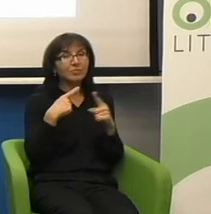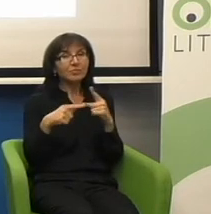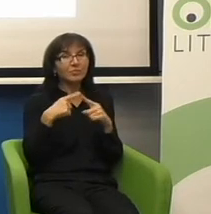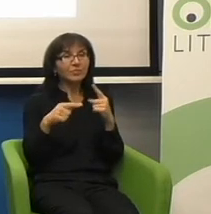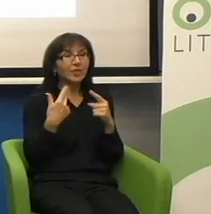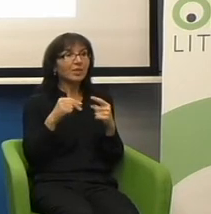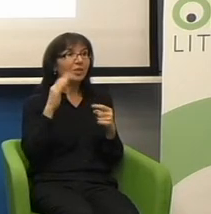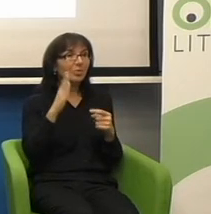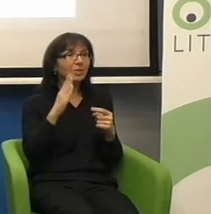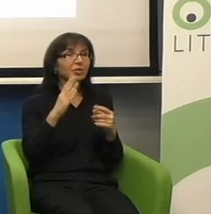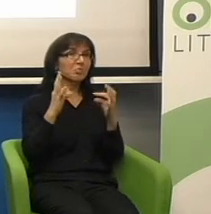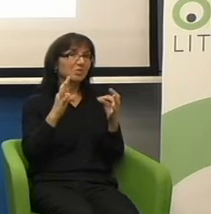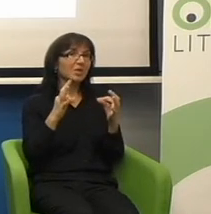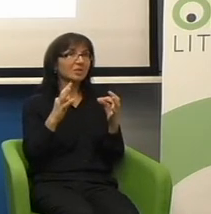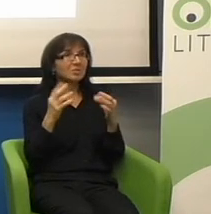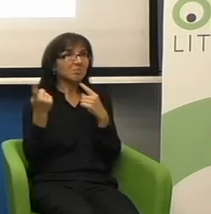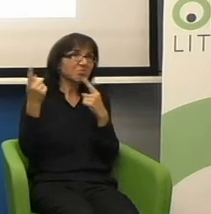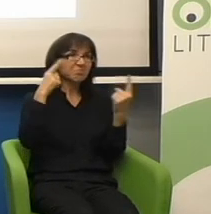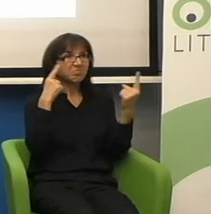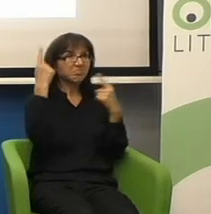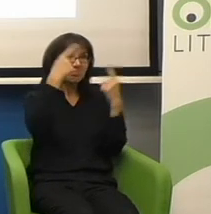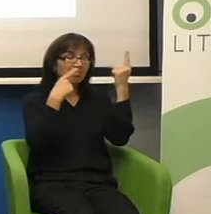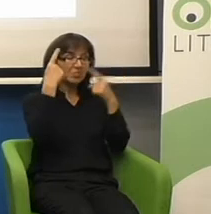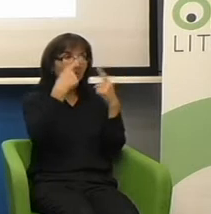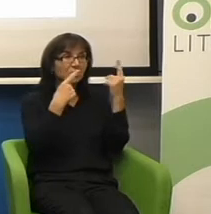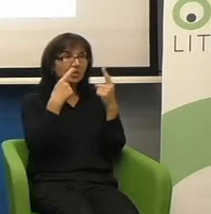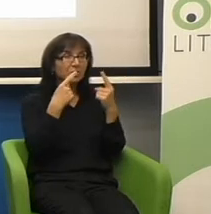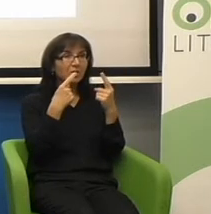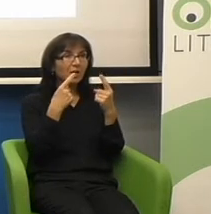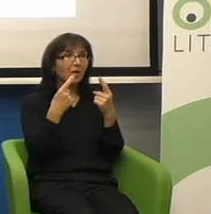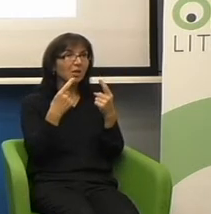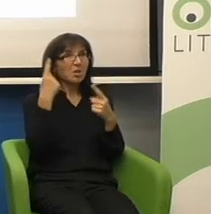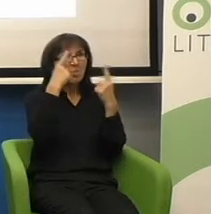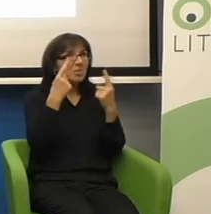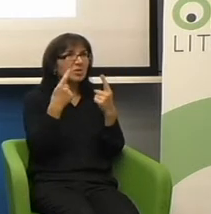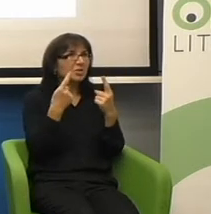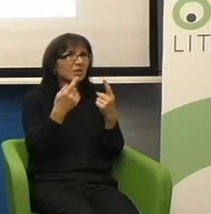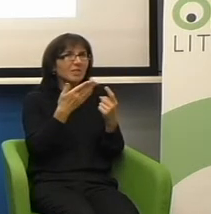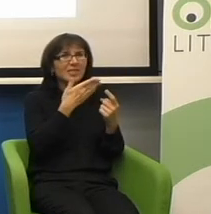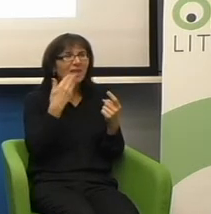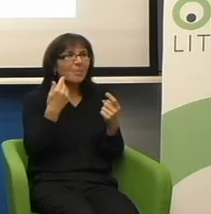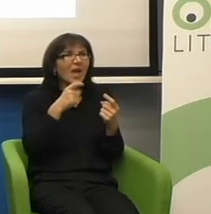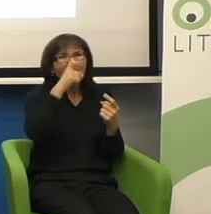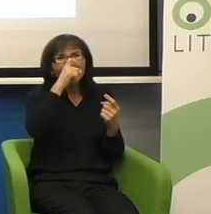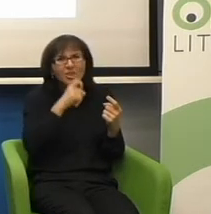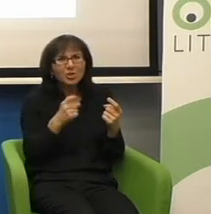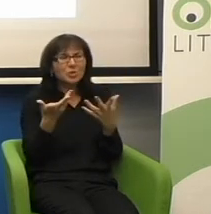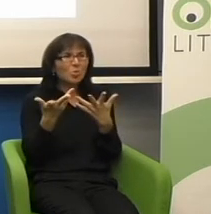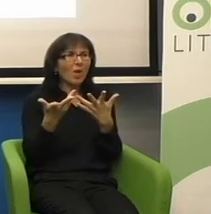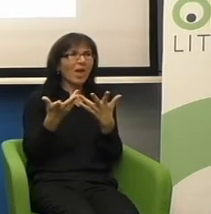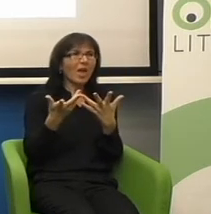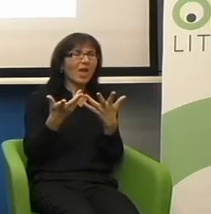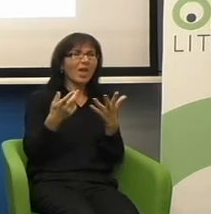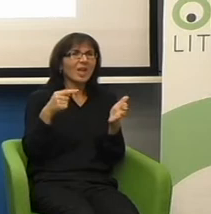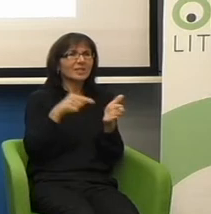Więc nie będziemy na ten temat spekulować. Nie sądzę, żeby miała w tym jakieś niecne zamiary, nie? To znaczy, to, że ona nie powiedziała,